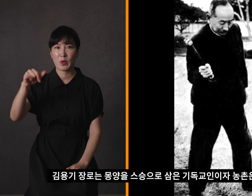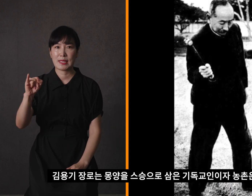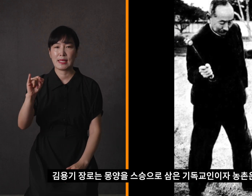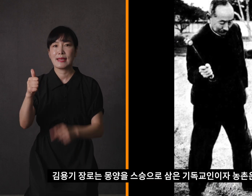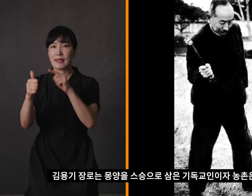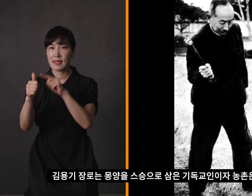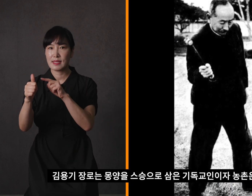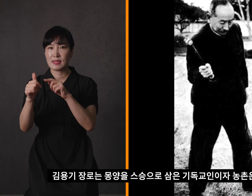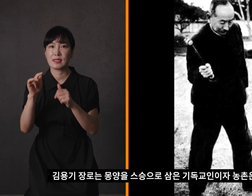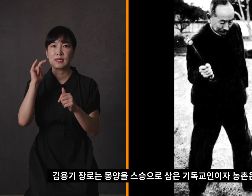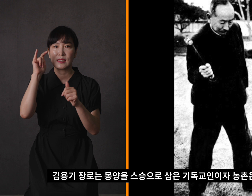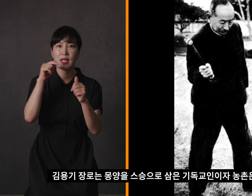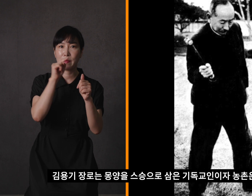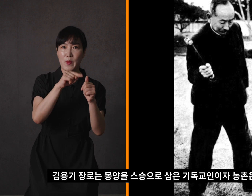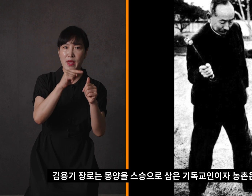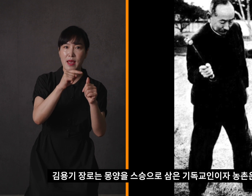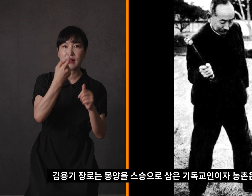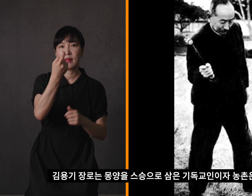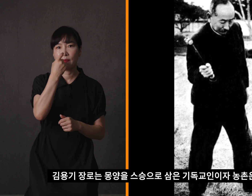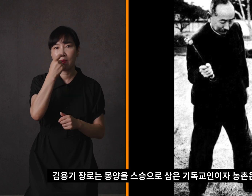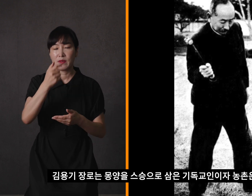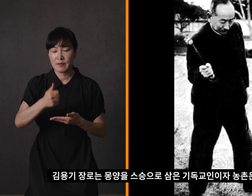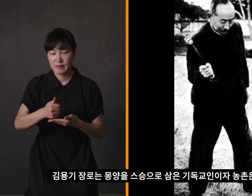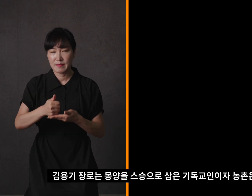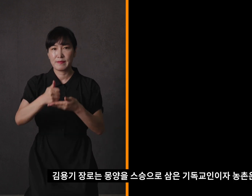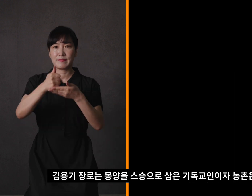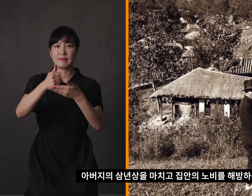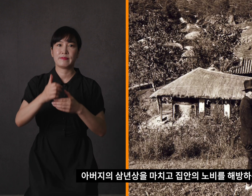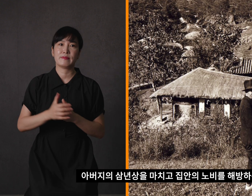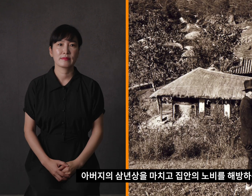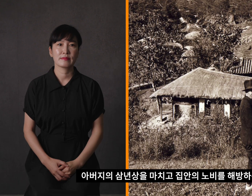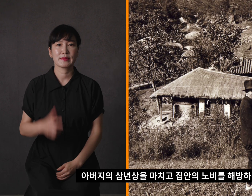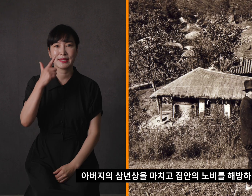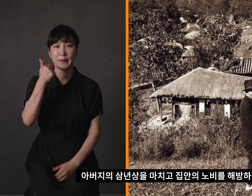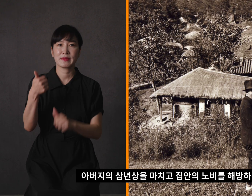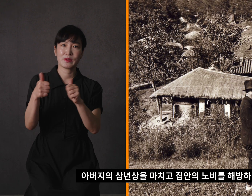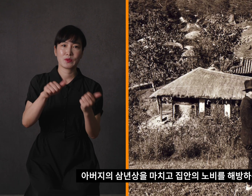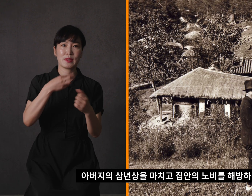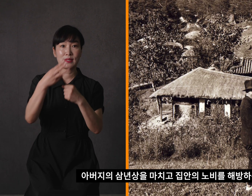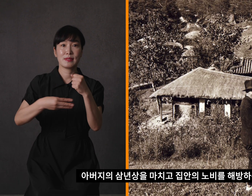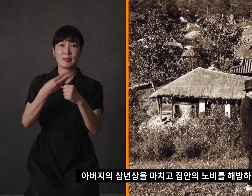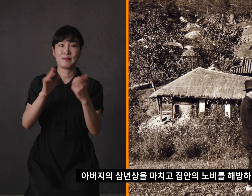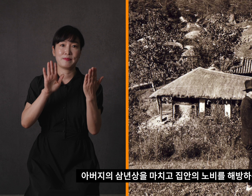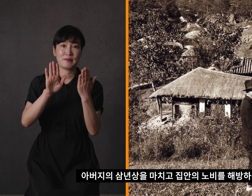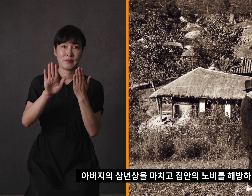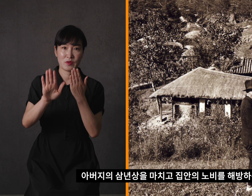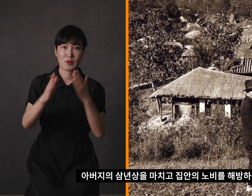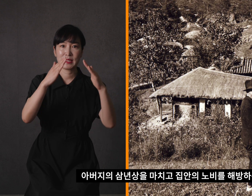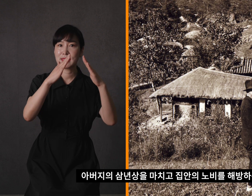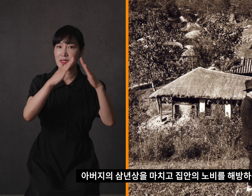삼은 기독교인이자 농촌운동가입니다. 아버지의 3년상을 마치고 집안의 노비를